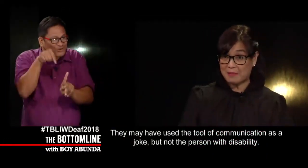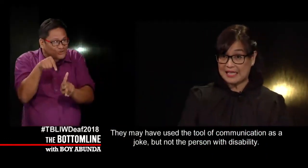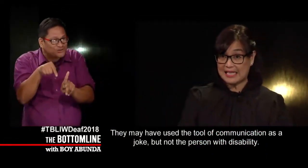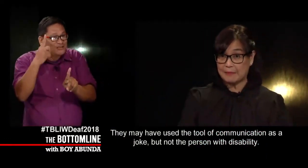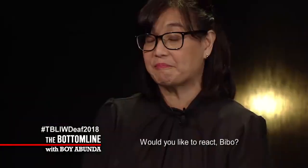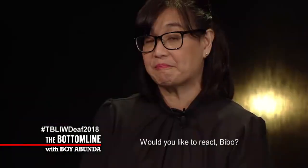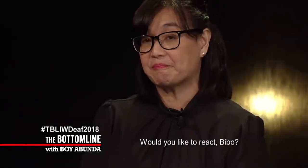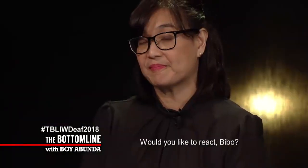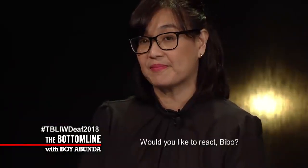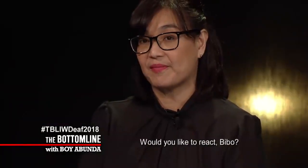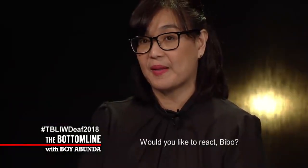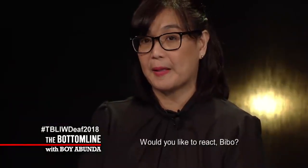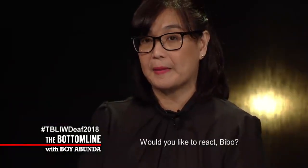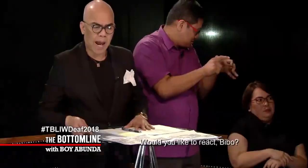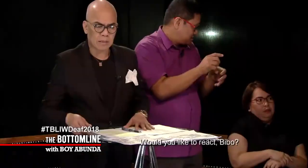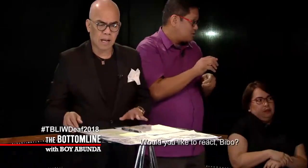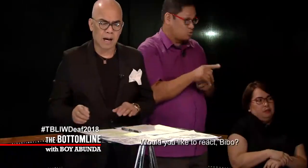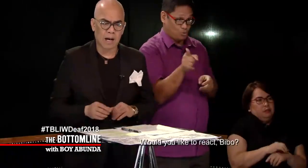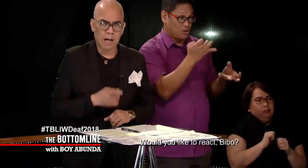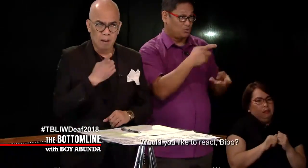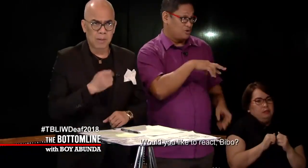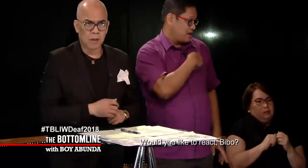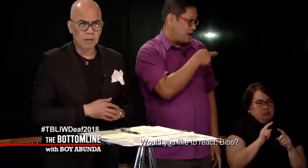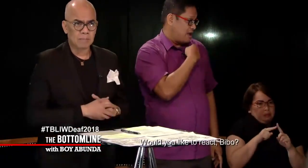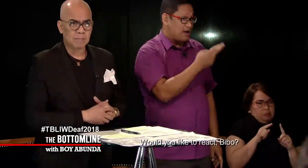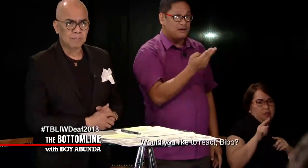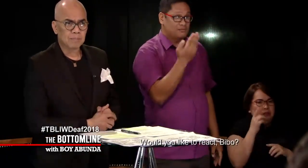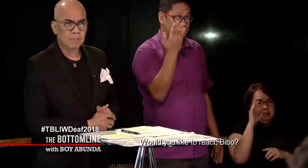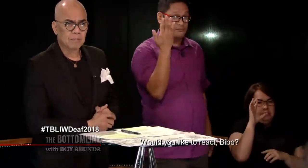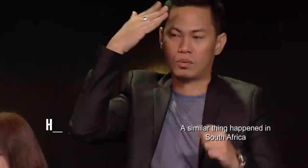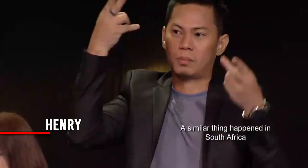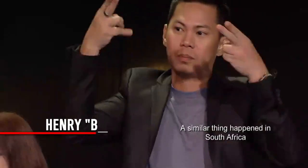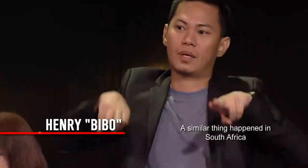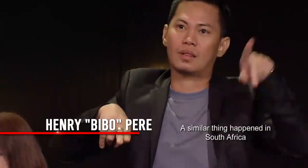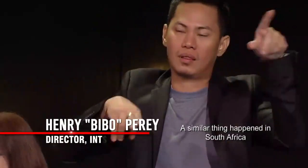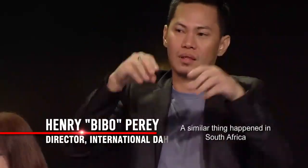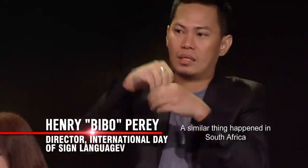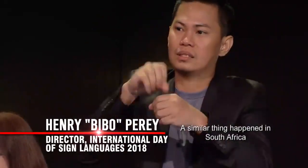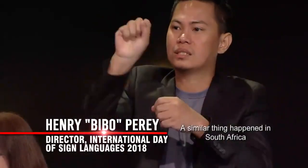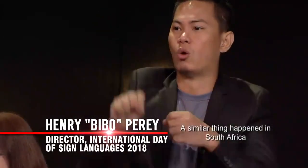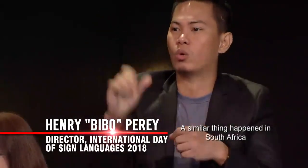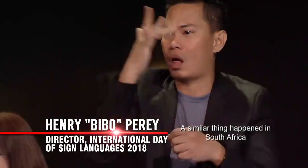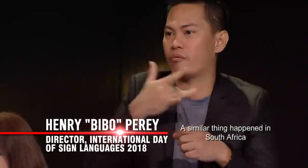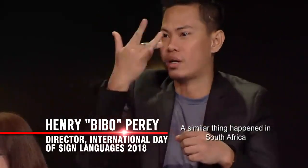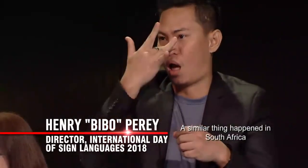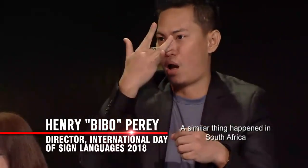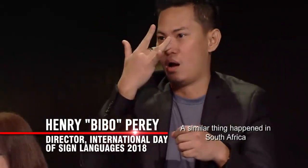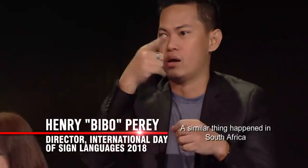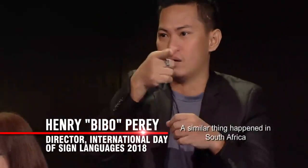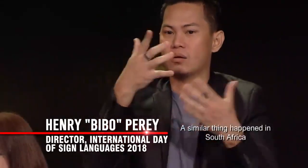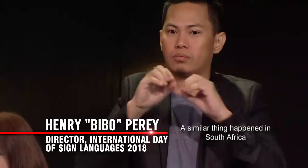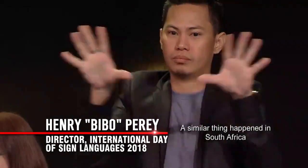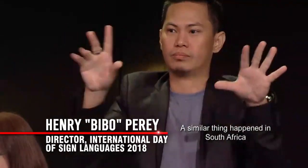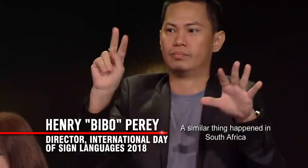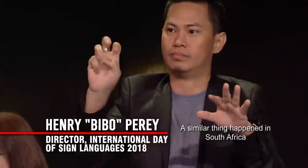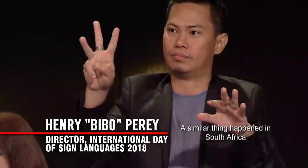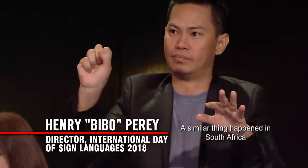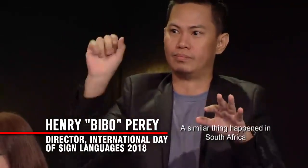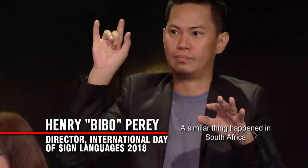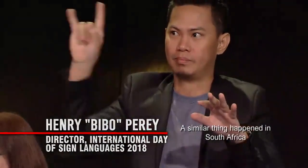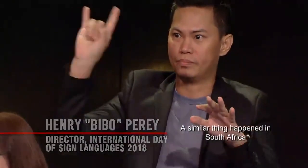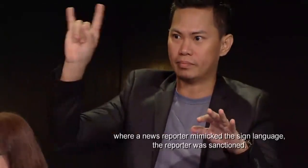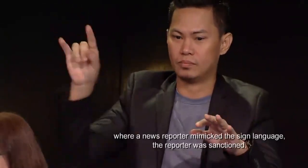with disability. Would you like to react, BIBO? Yung nangyari pong to, for example, may nangyari po, for example,